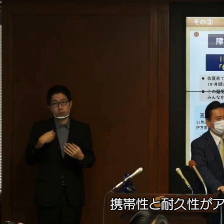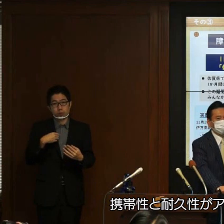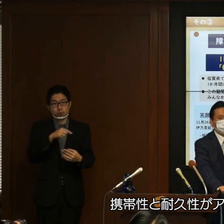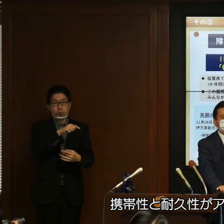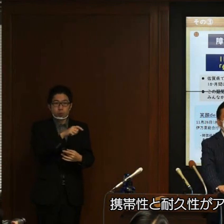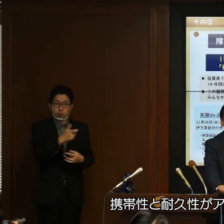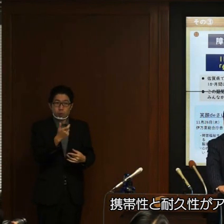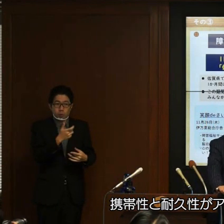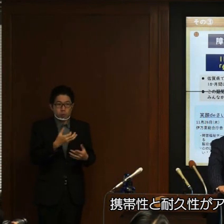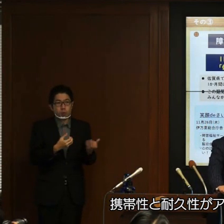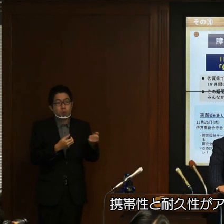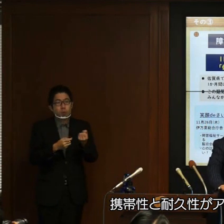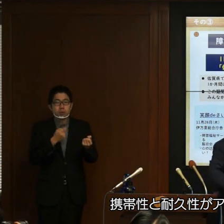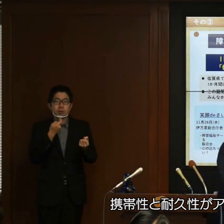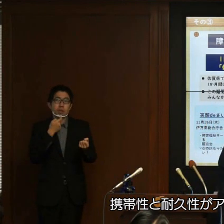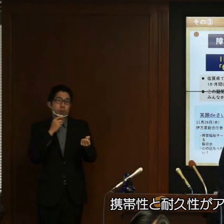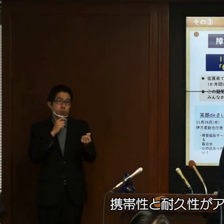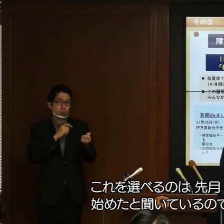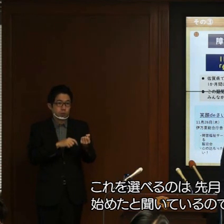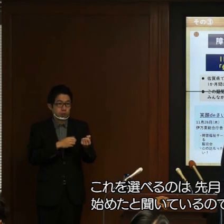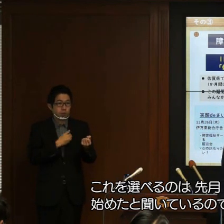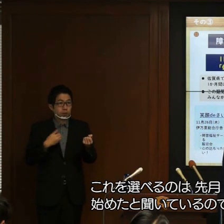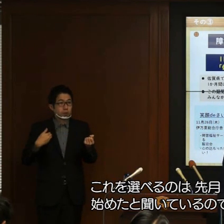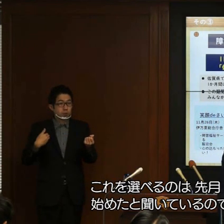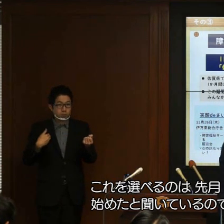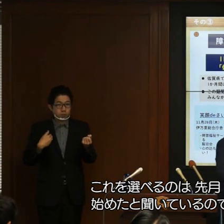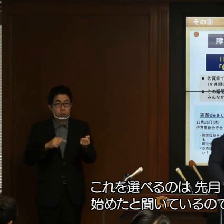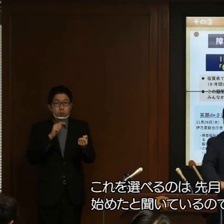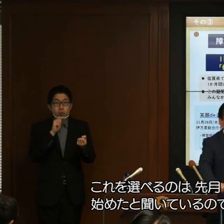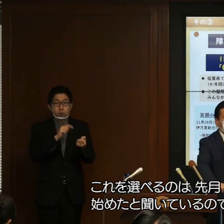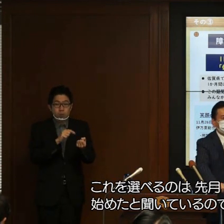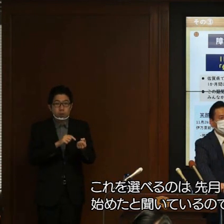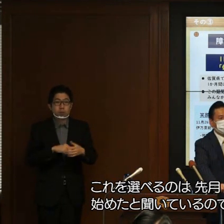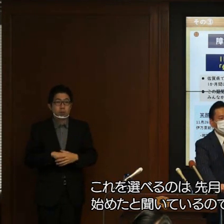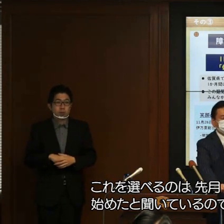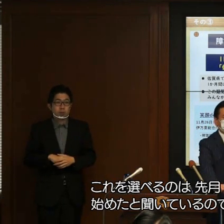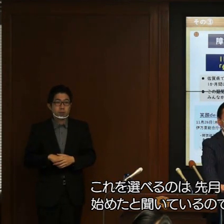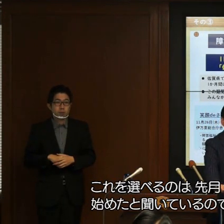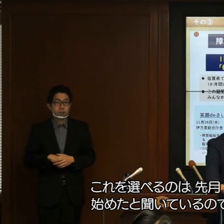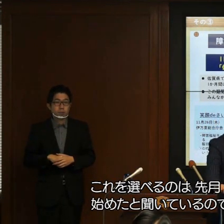するということ、これを選べるのは